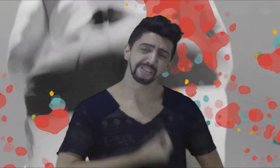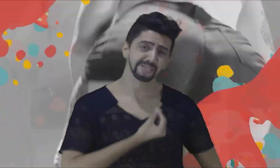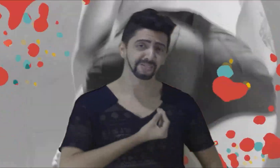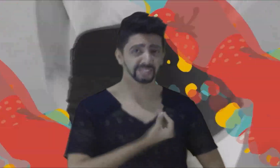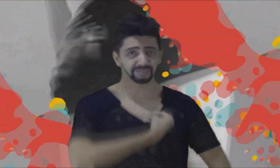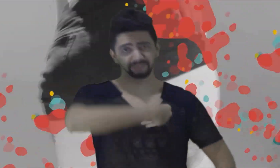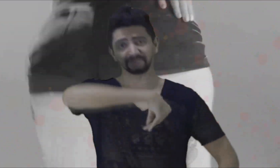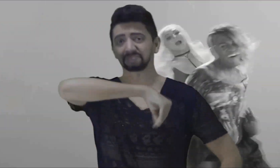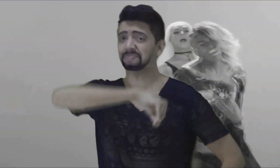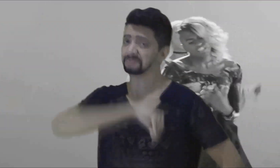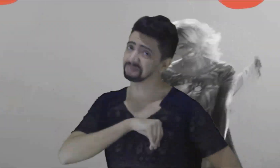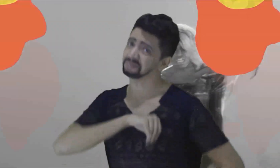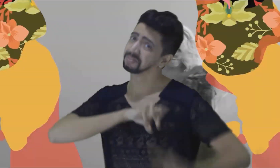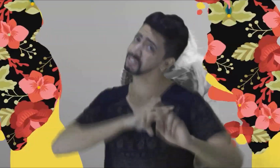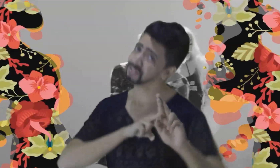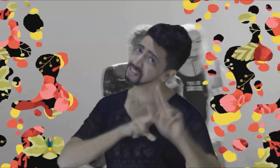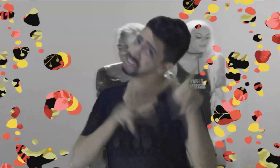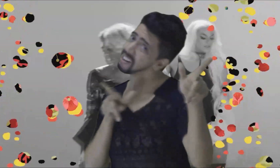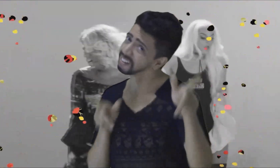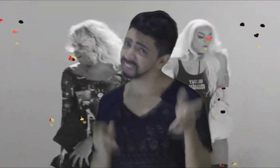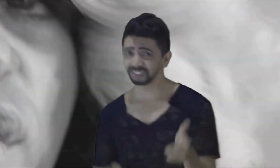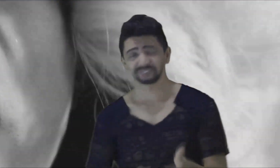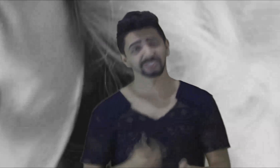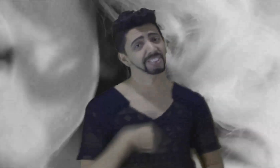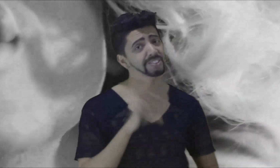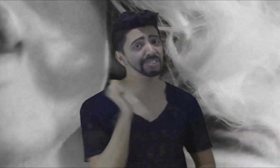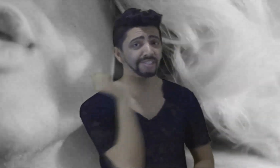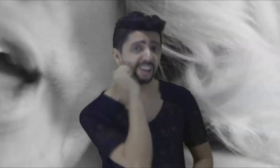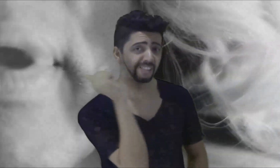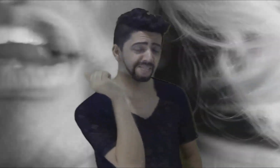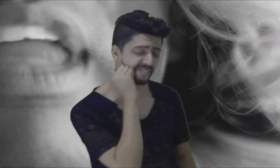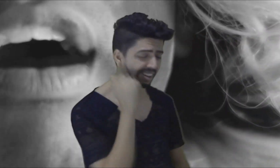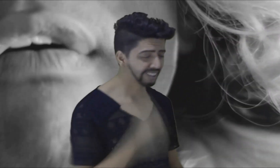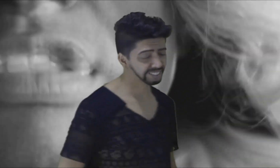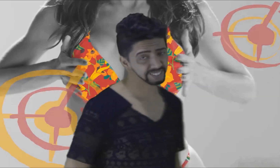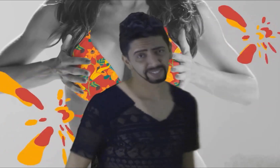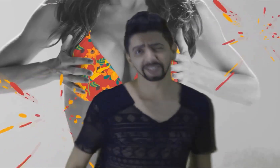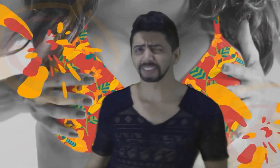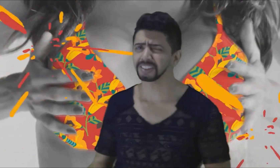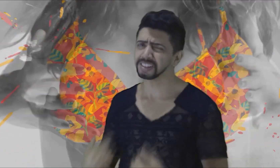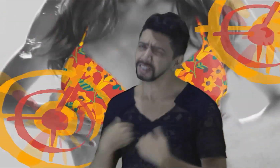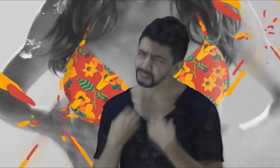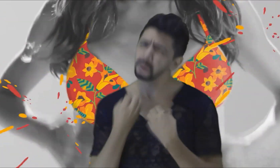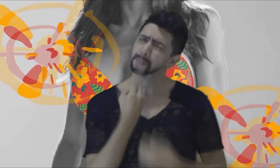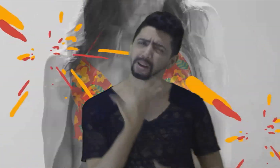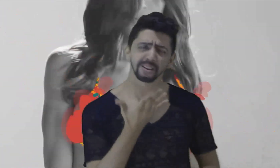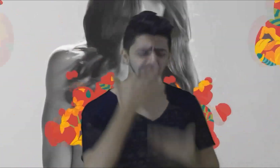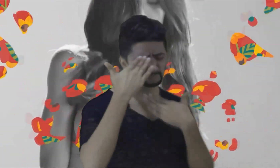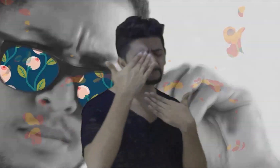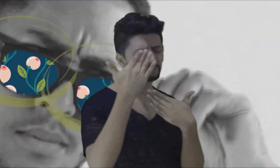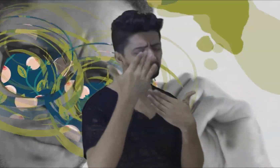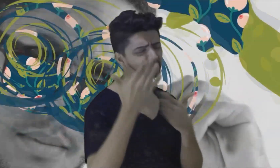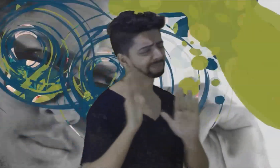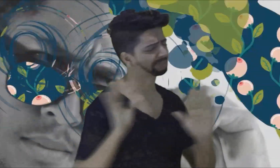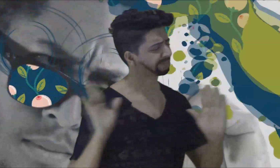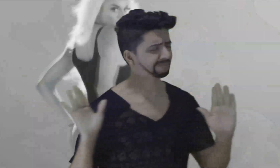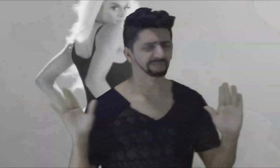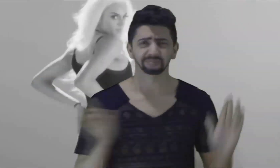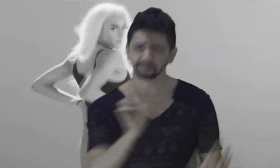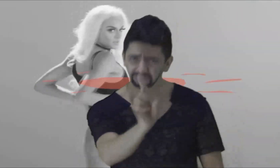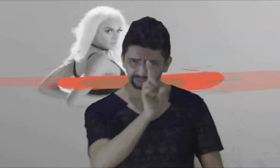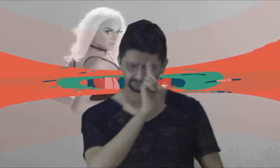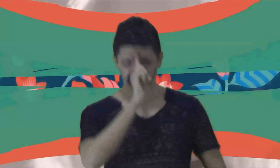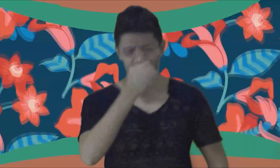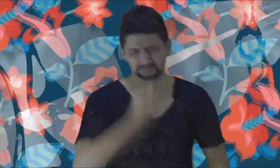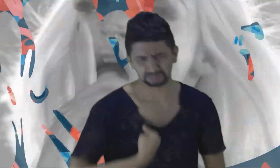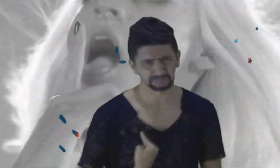na contramão. Cê deu condição, eu não dei perdão. Tô tão bem assim, não vem